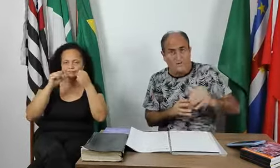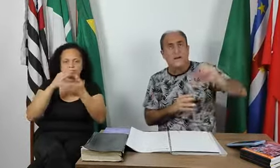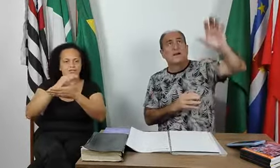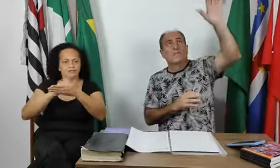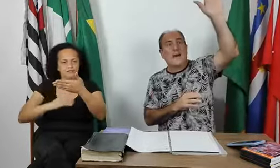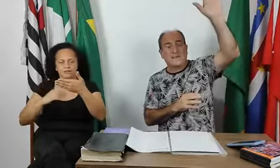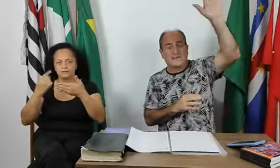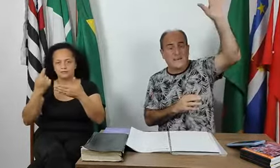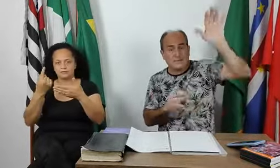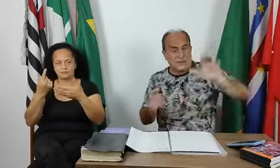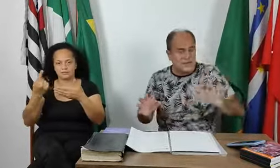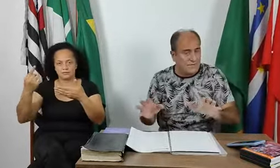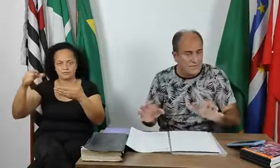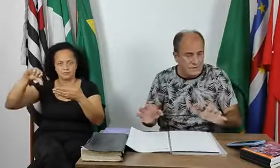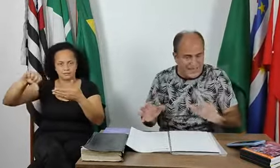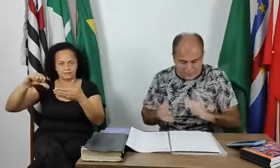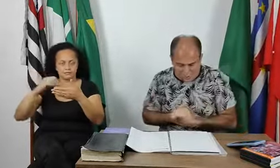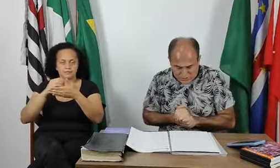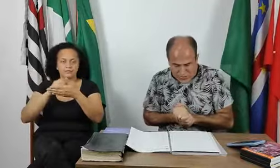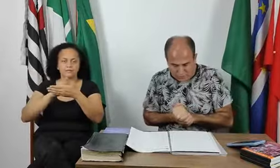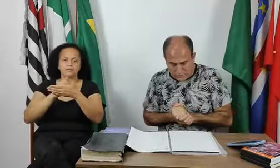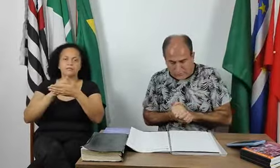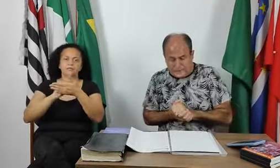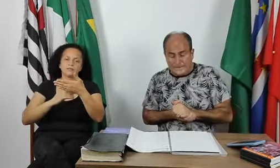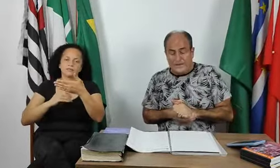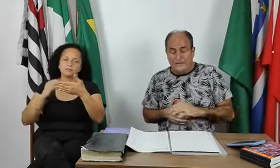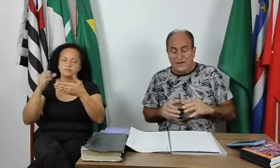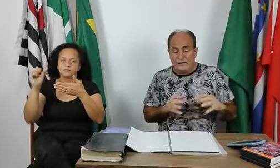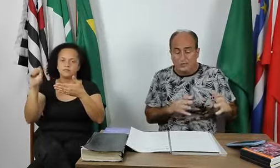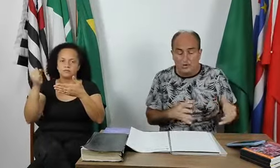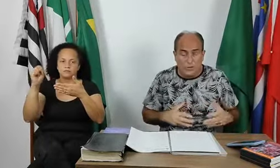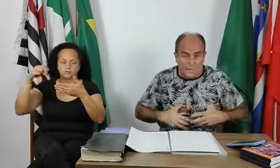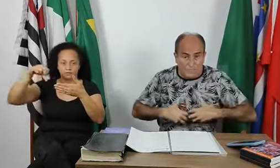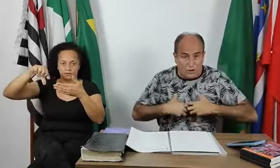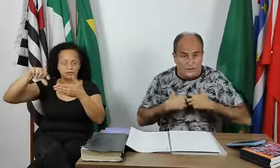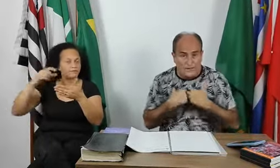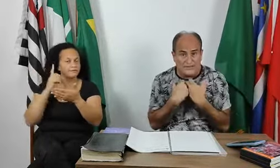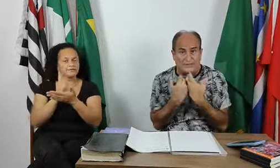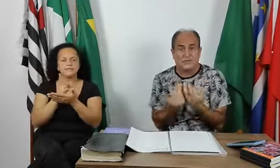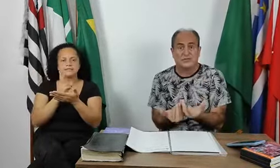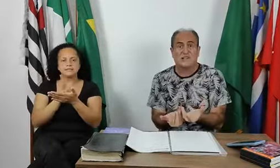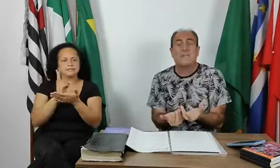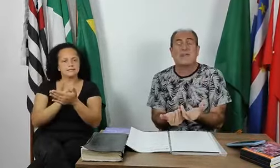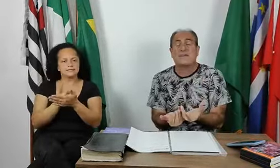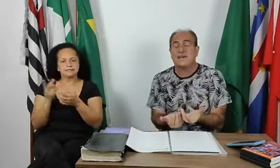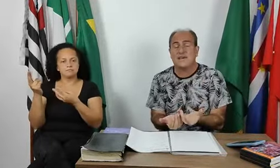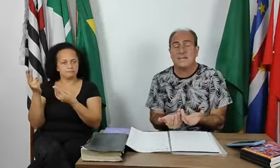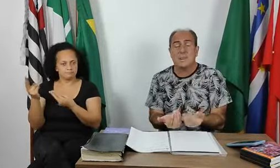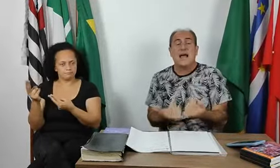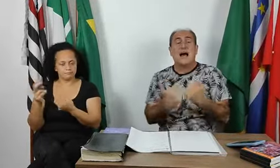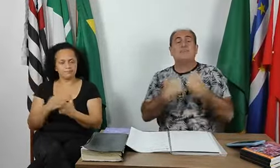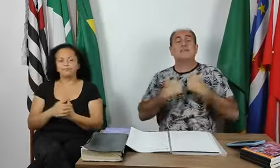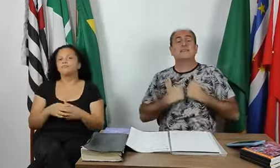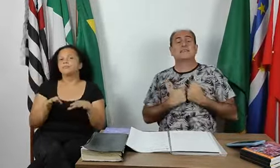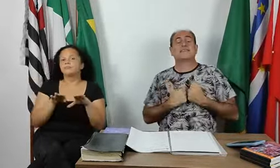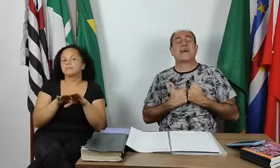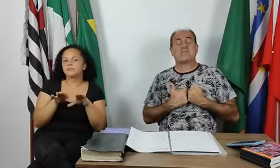89, para sempre está firmada no céu, Falamos sobre a importância de você aprender